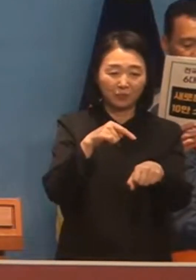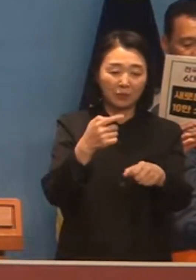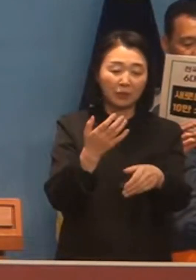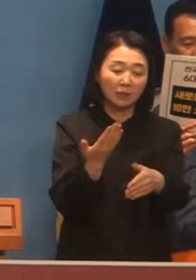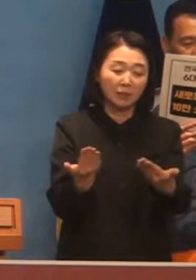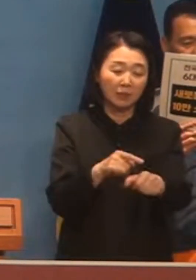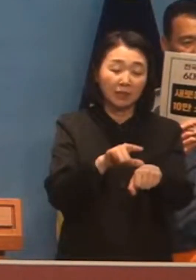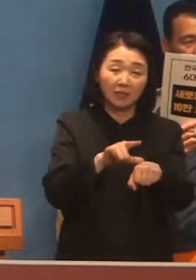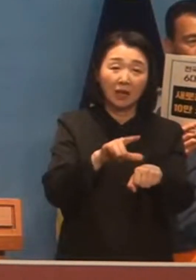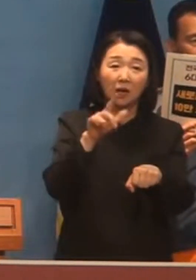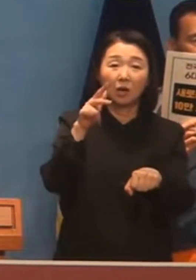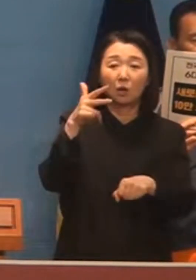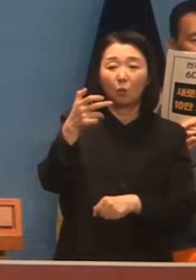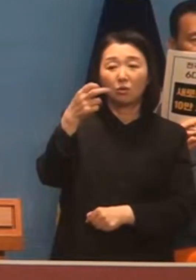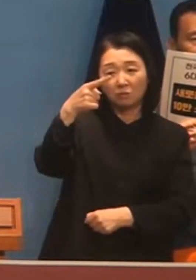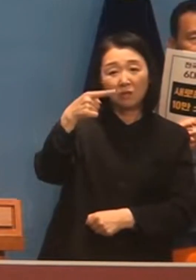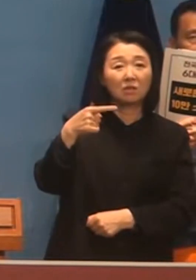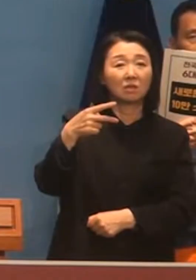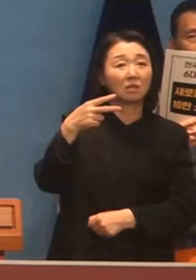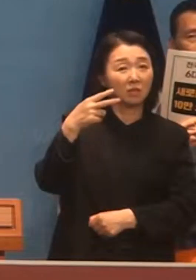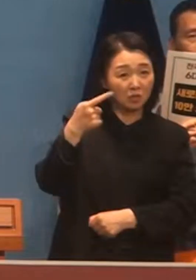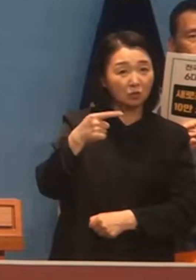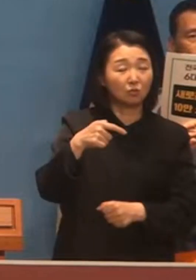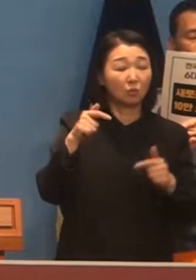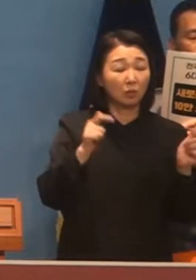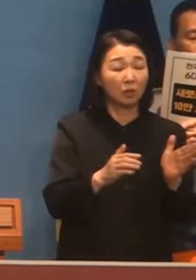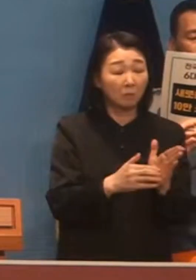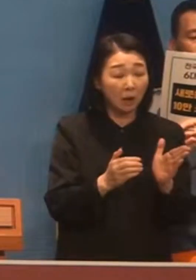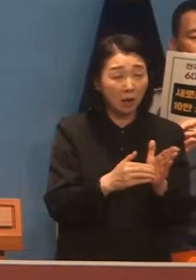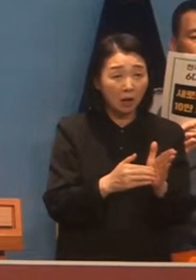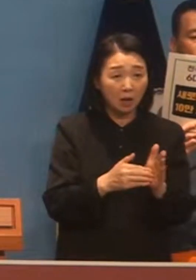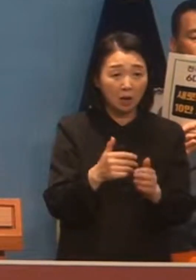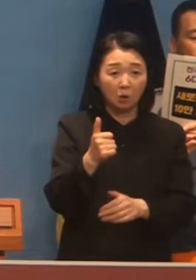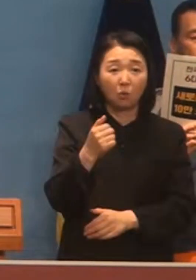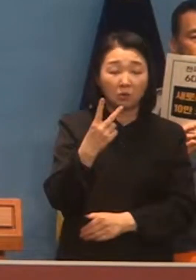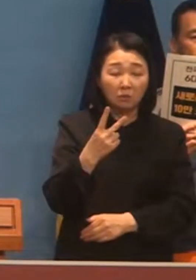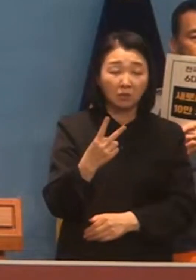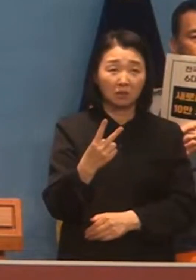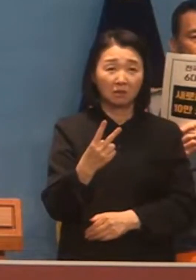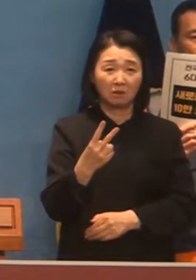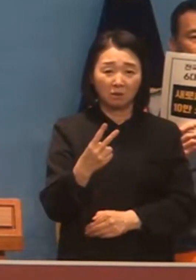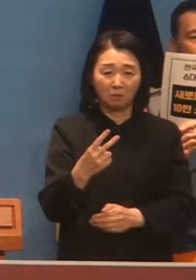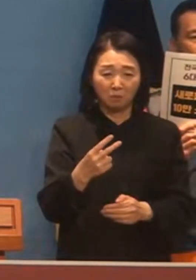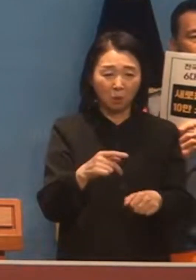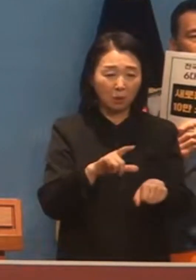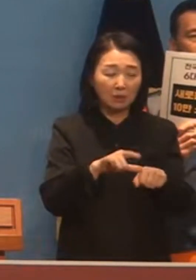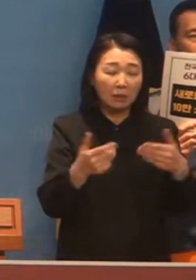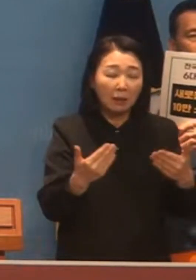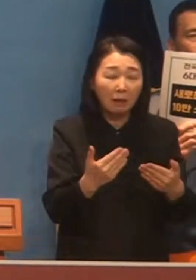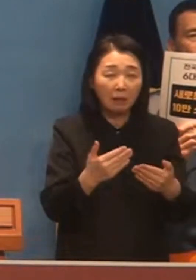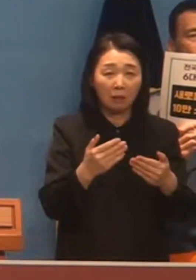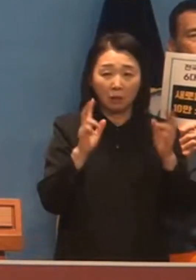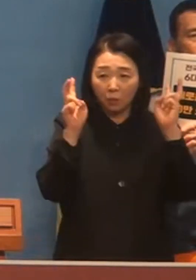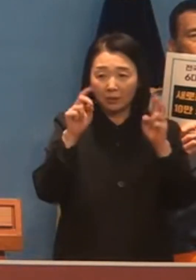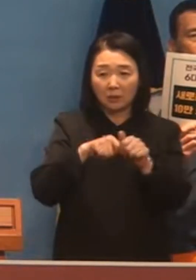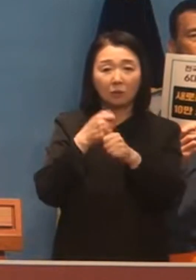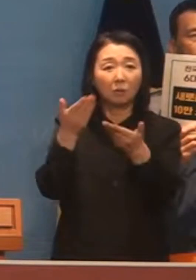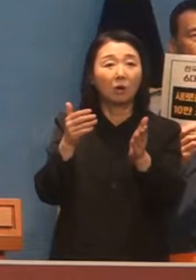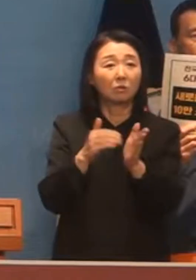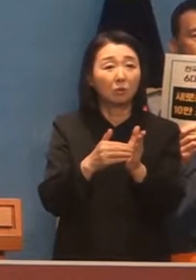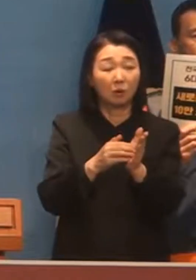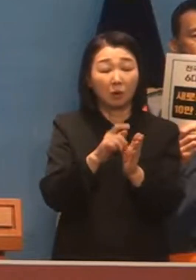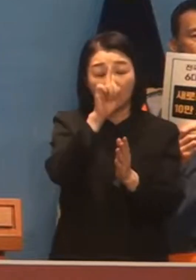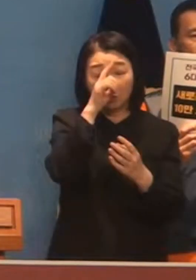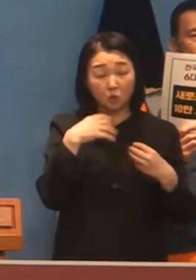단축하였습니다. 정부는 주 52시간 노동을 초과하는 사업장의 사업주를 처벌하고 있습니다. 하지만